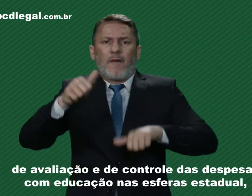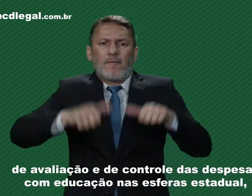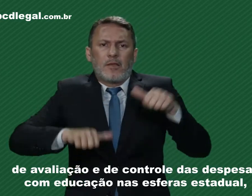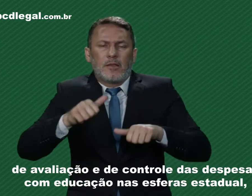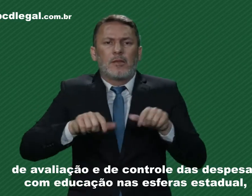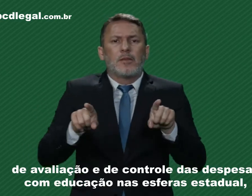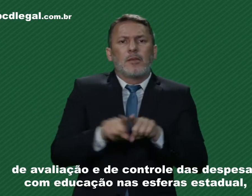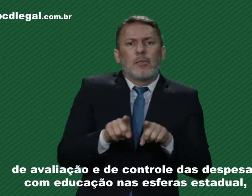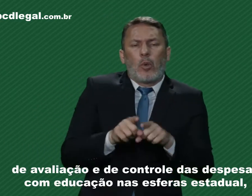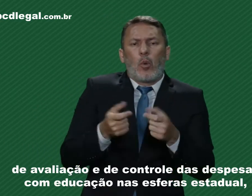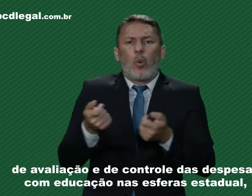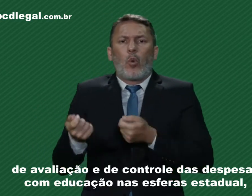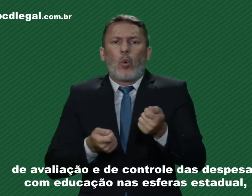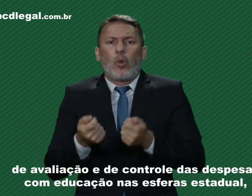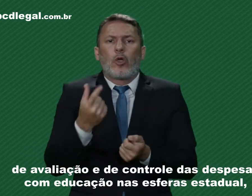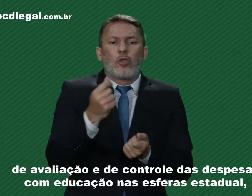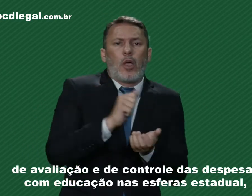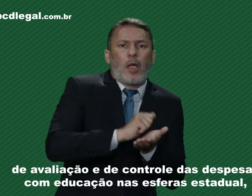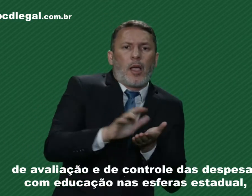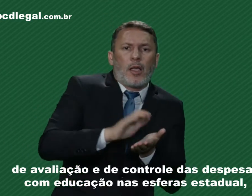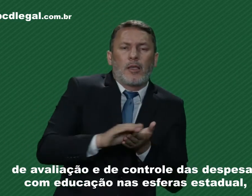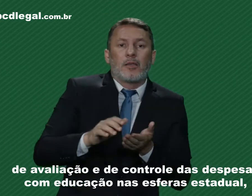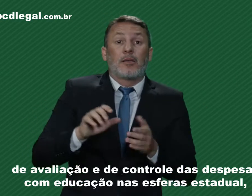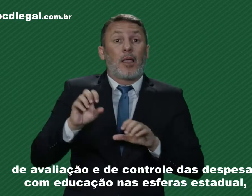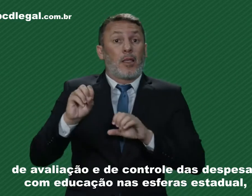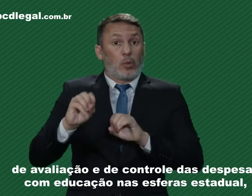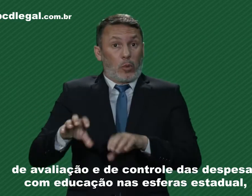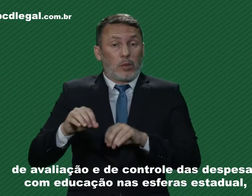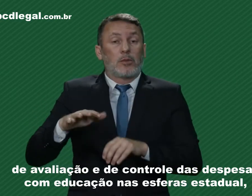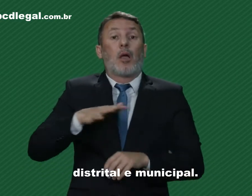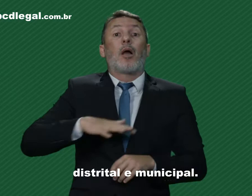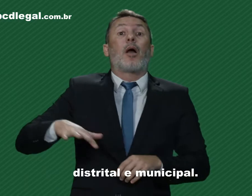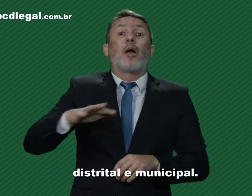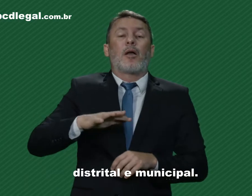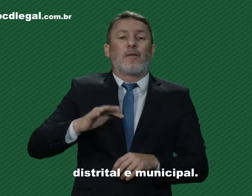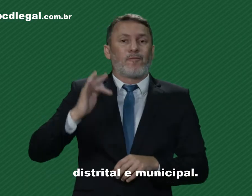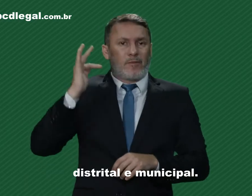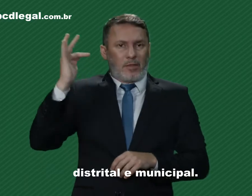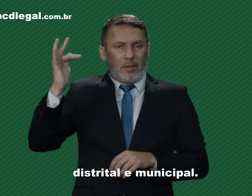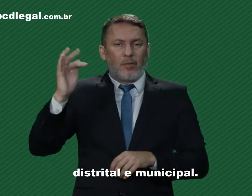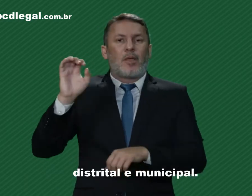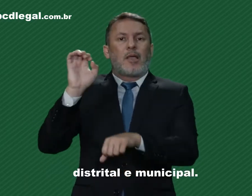e de controle das despesas com educação nas esferas estadual,